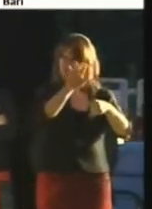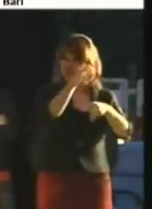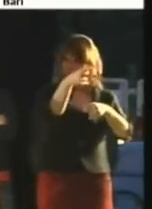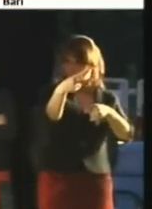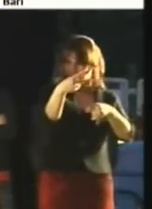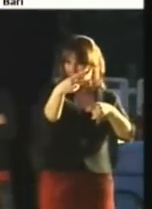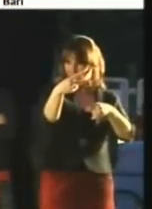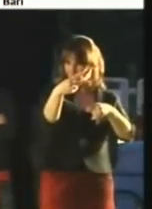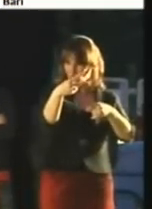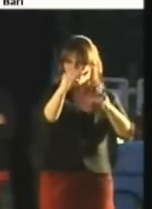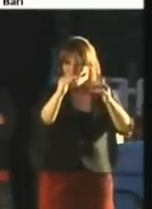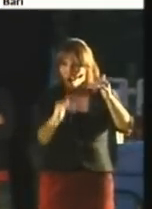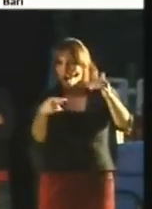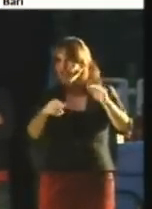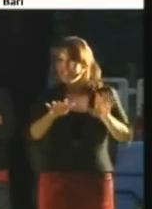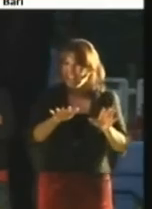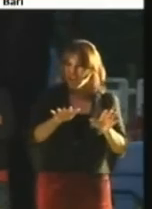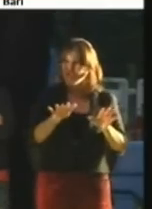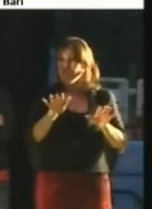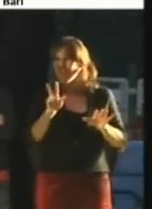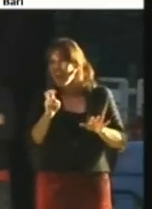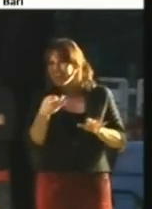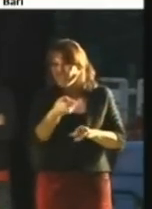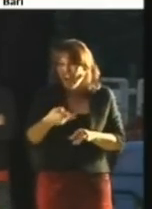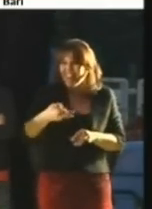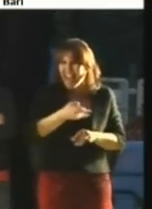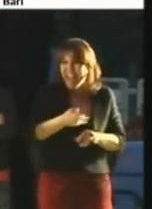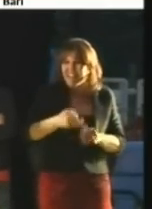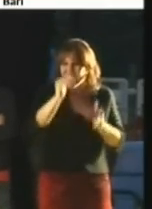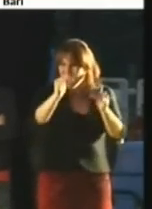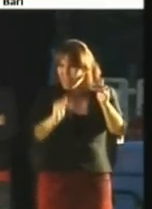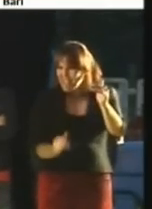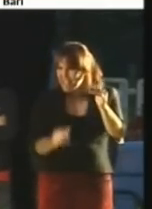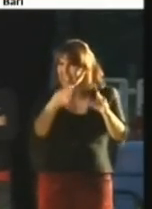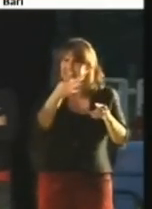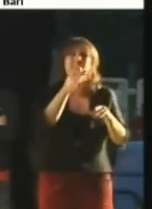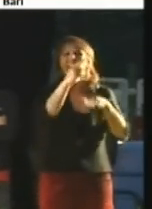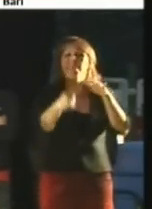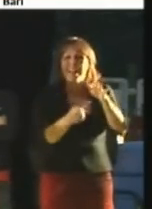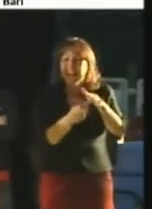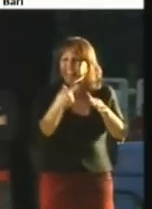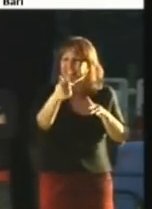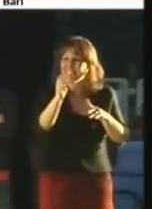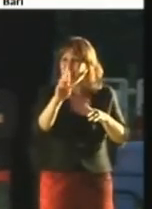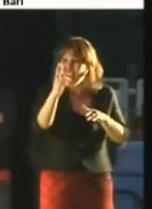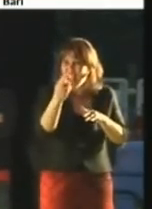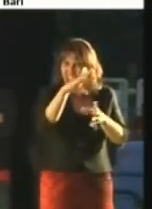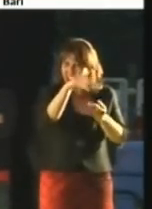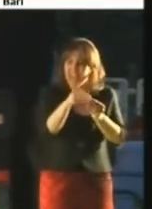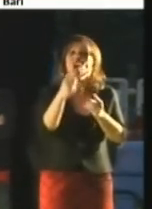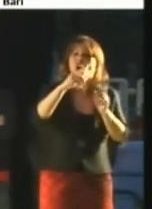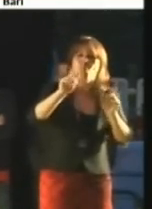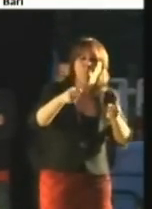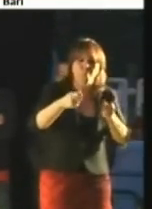Oggi 10-20 centesimi. Vuol dire che hanno fottuto tutto il TFR dei loro dipendenti, perché il TFR dei loro dipendenti,